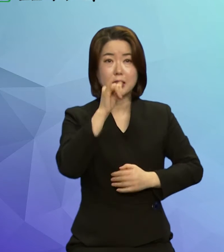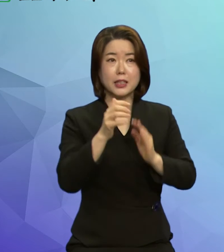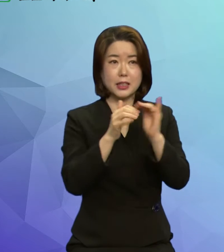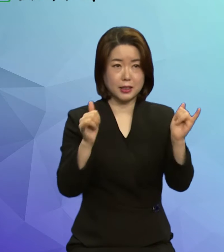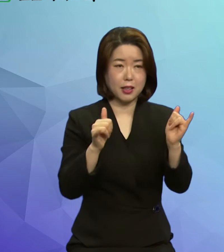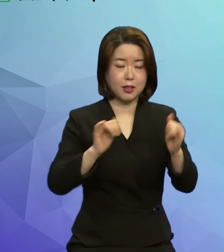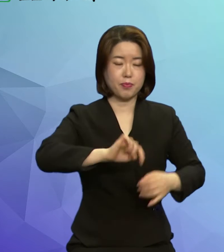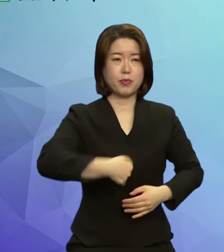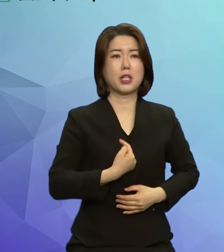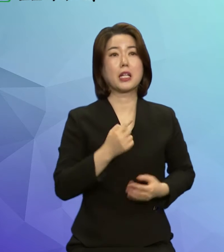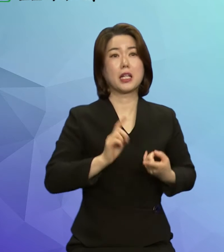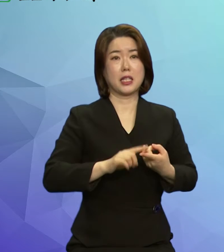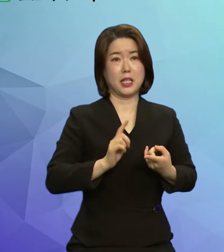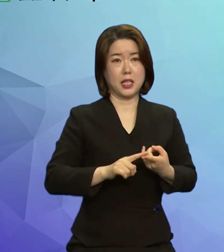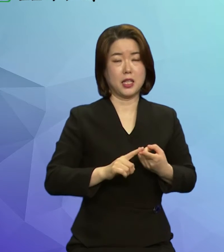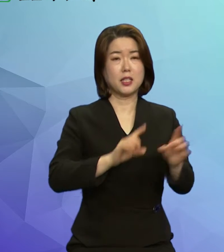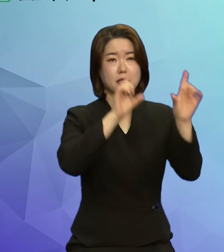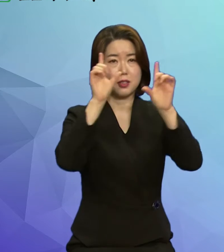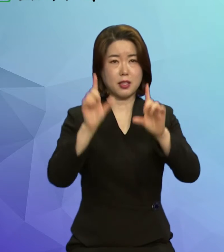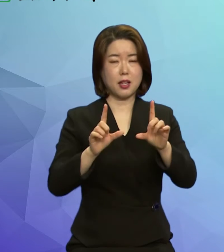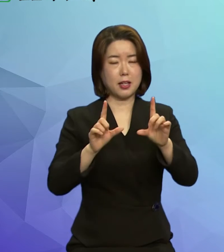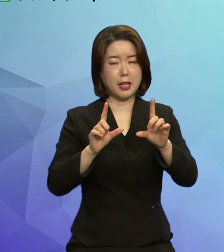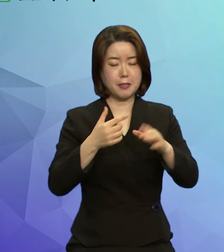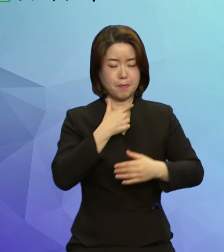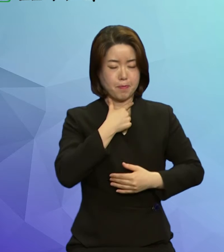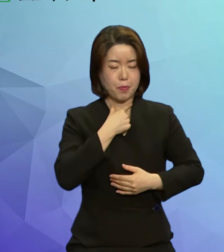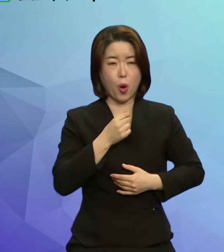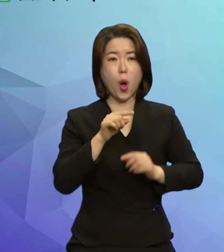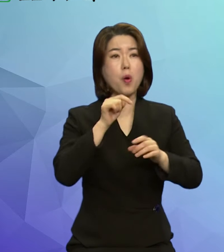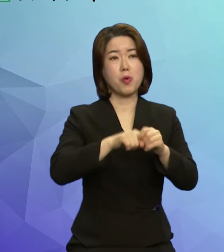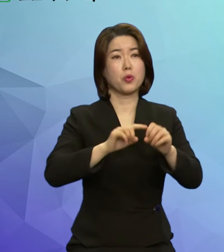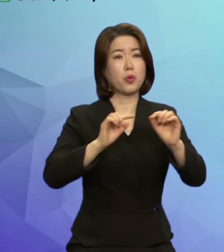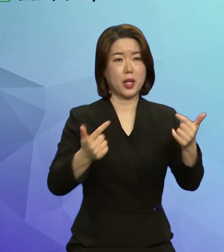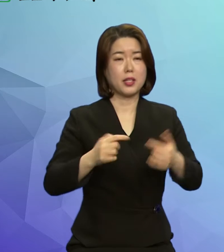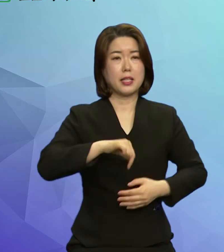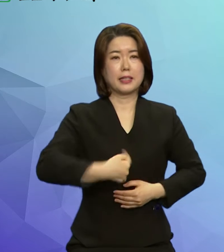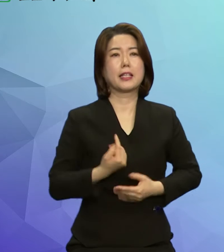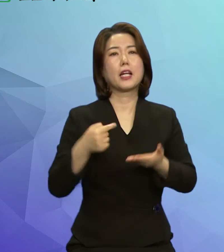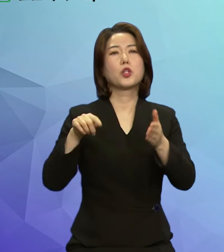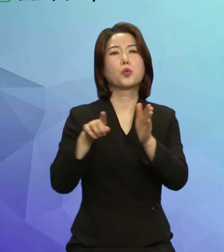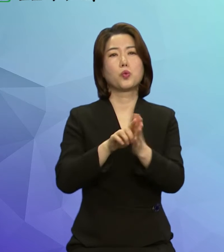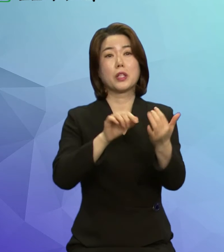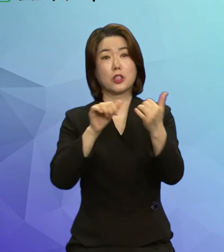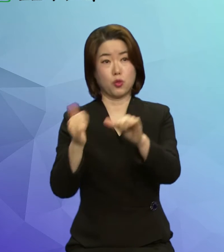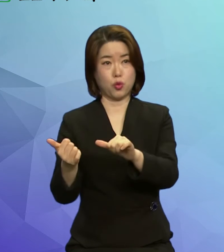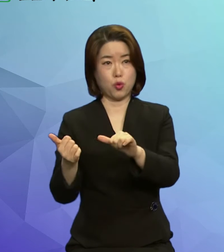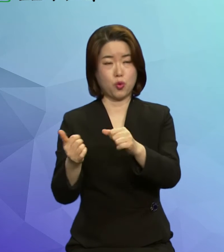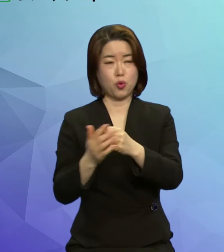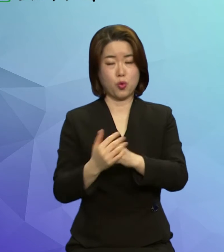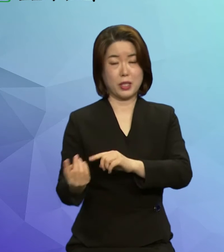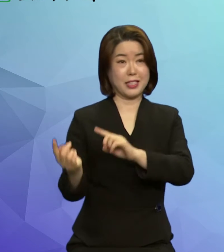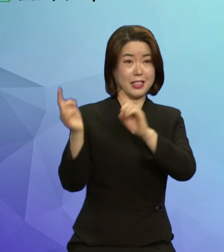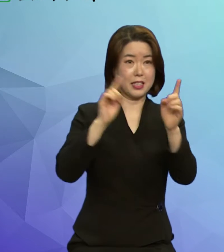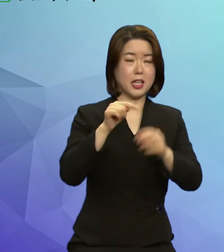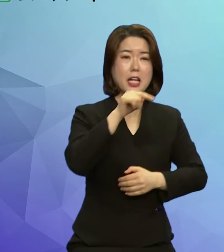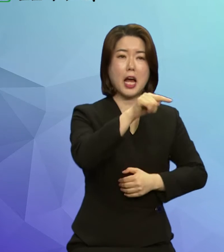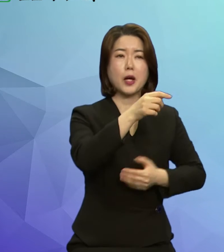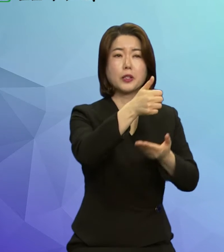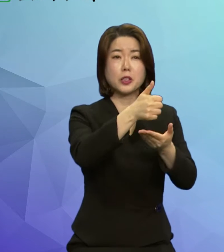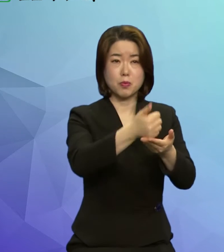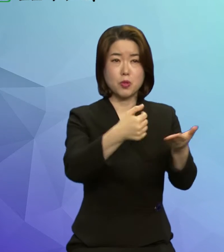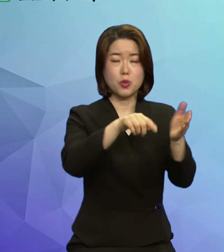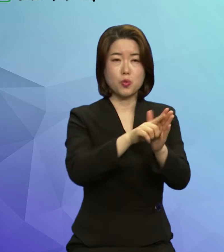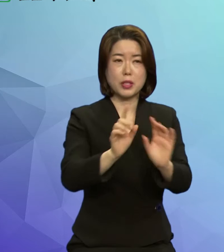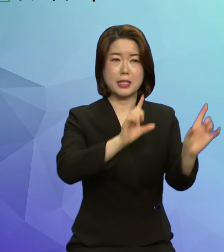살아있는 사람들이 자기 자신들을 위하여 살아가도록 하려는 것이 아니라 자기들을 위하여서 죽으셨다가 살아나신 그분을